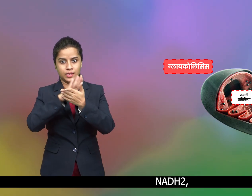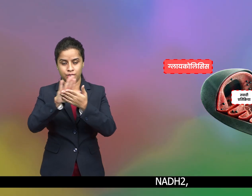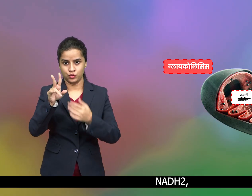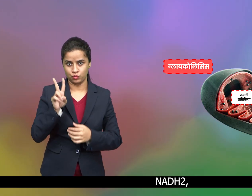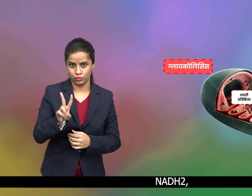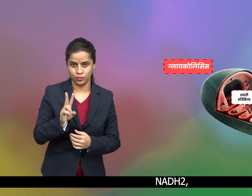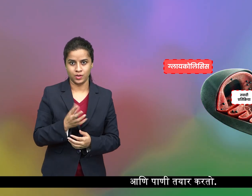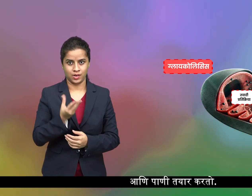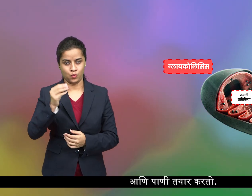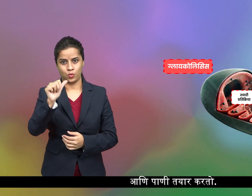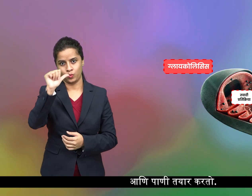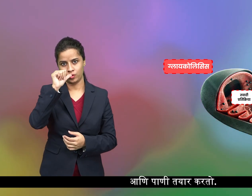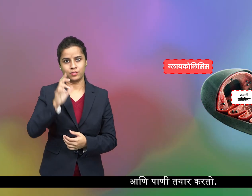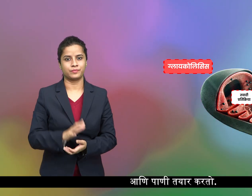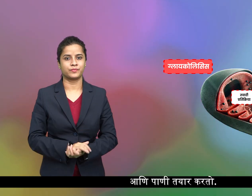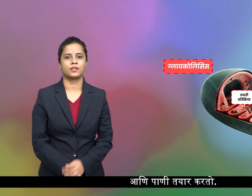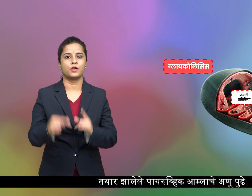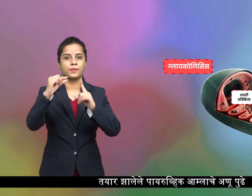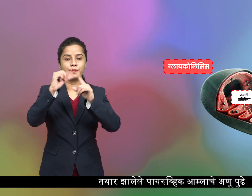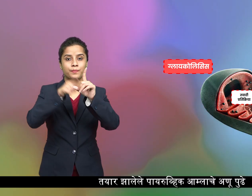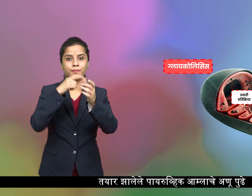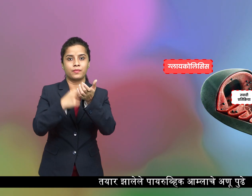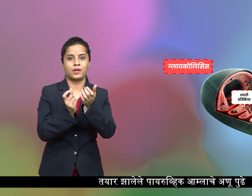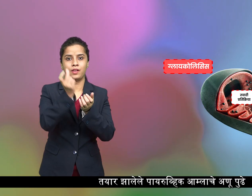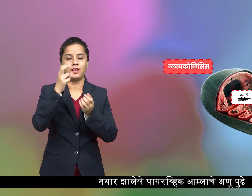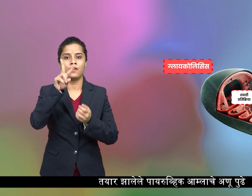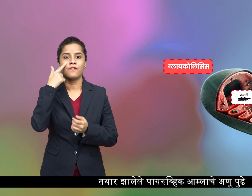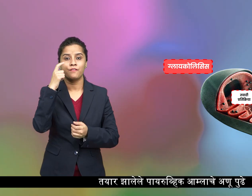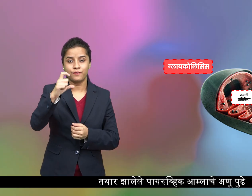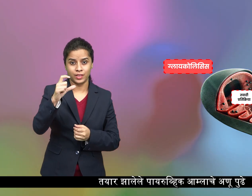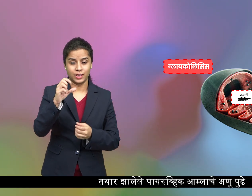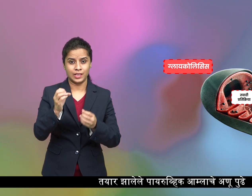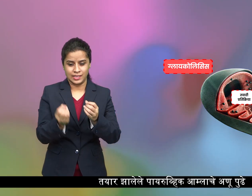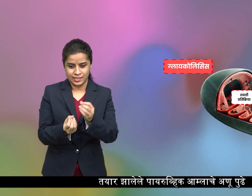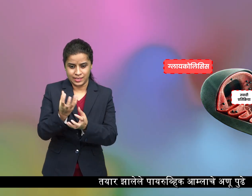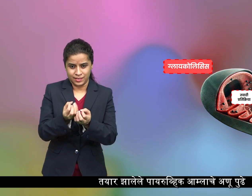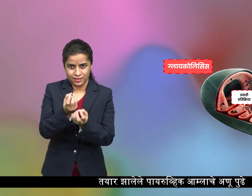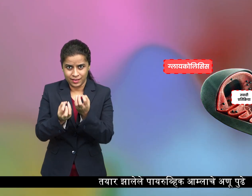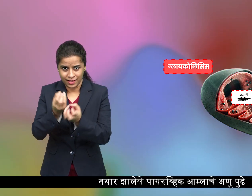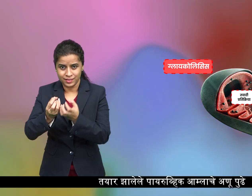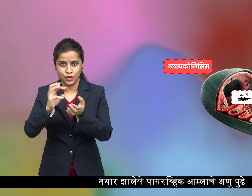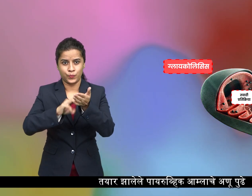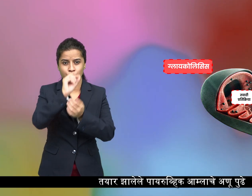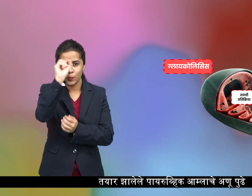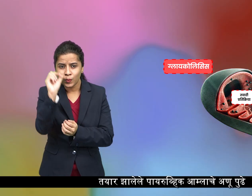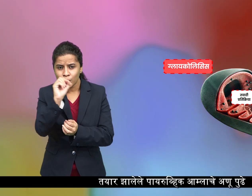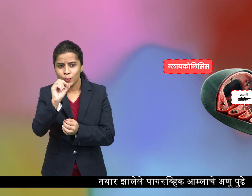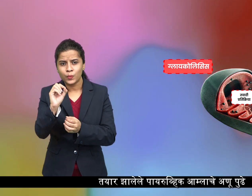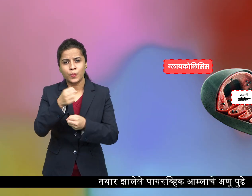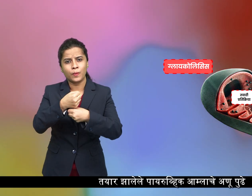NADH2 आणि पाणी तयार करतो. तयार झालेले पायरुव्हिक आम्लाचे अणू पुढे